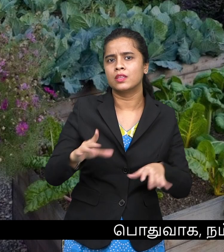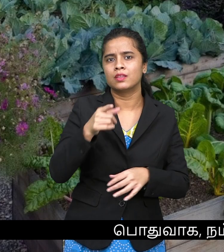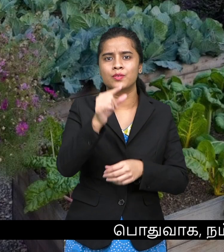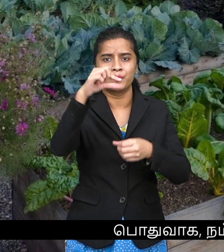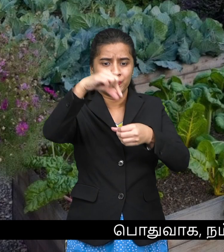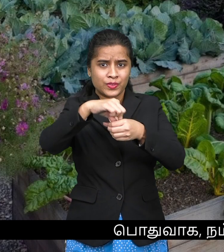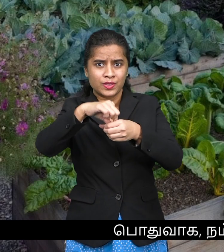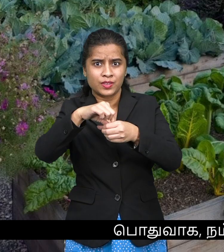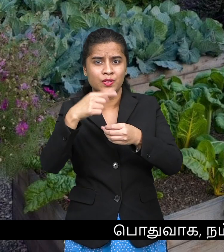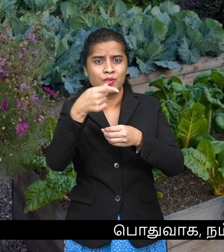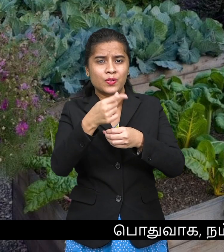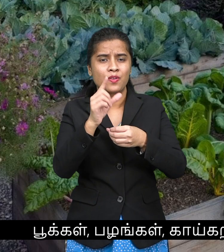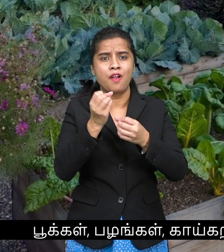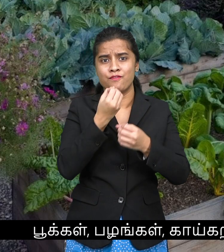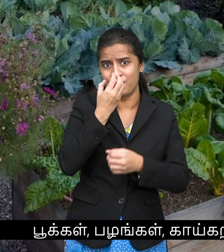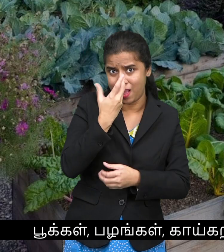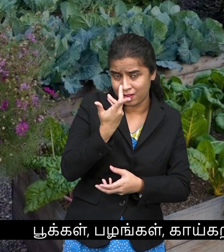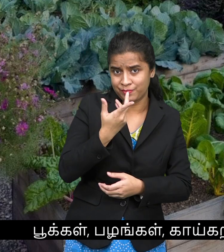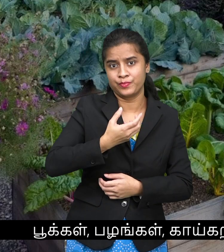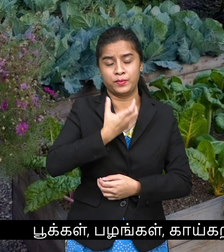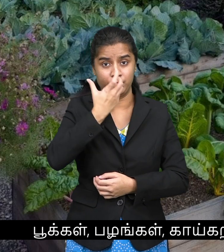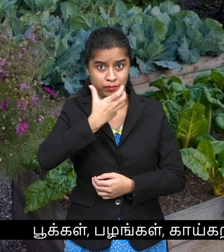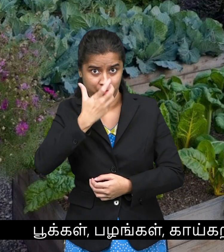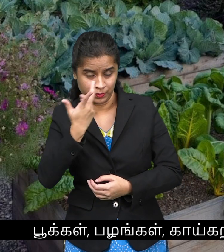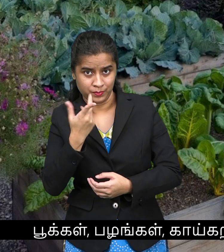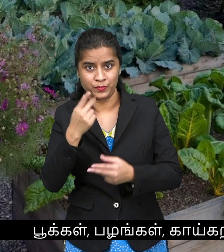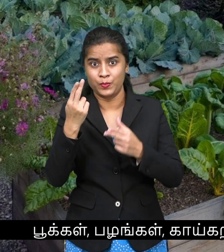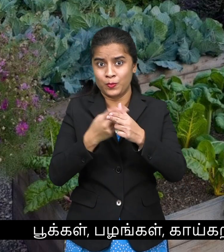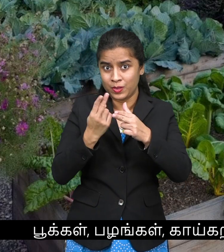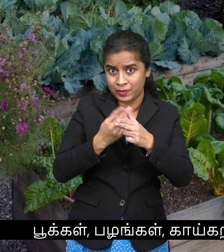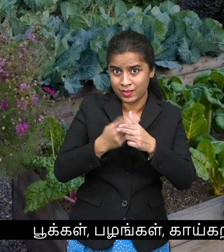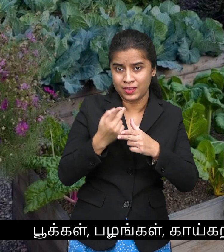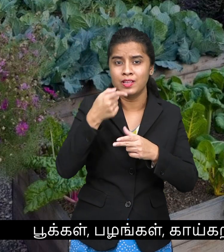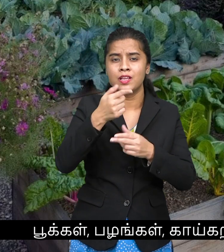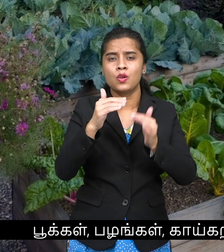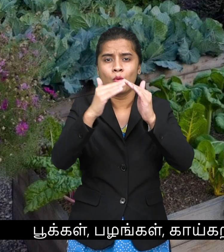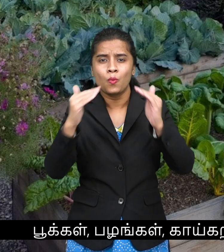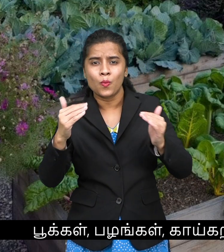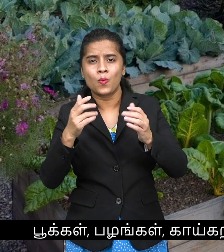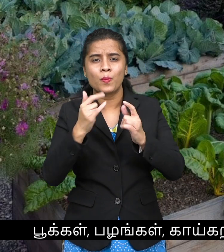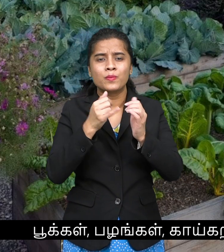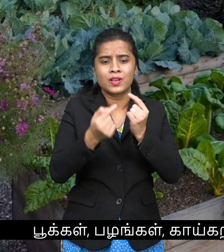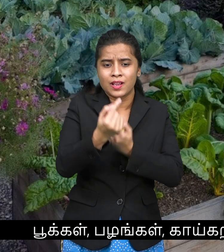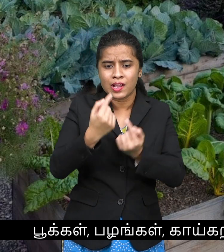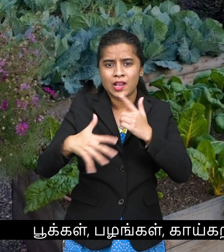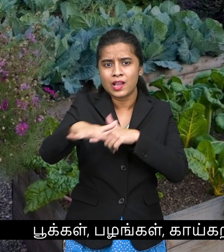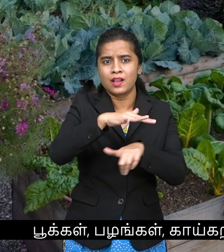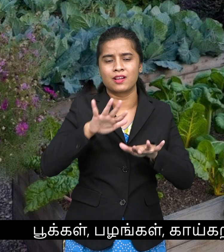பொதுவாக நம் வீட்டு தோட்டத்தில் பூக்கள், பழங்கள், காய்கறிகள் விதைகளை விதைப்போம்.